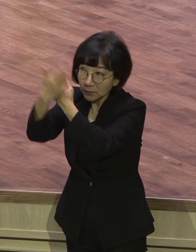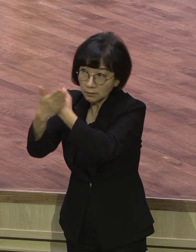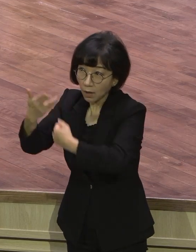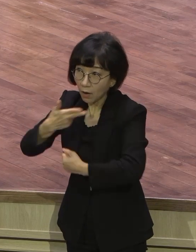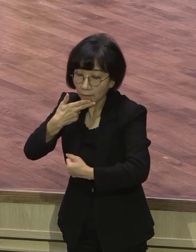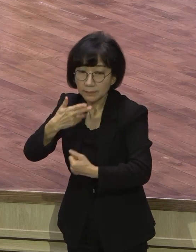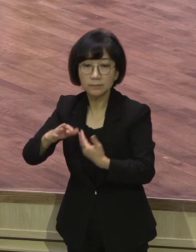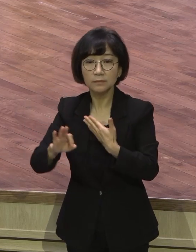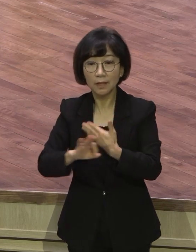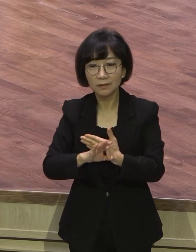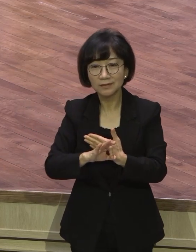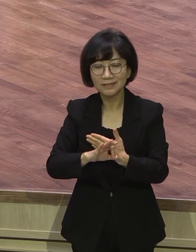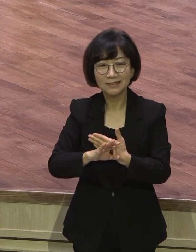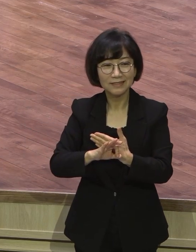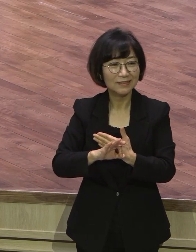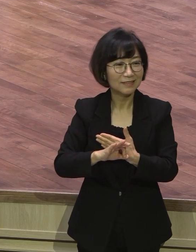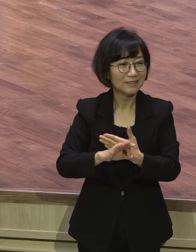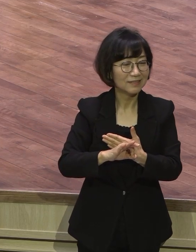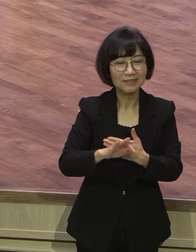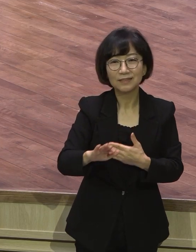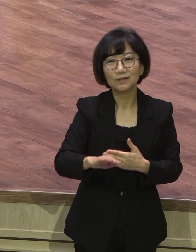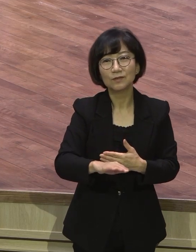그냐말로 끊임없이